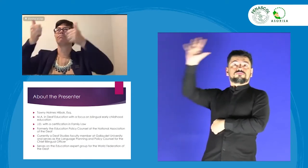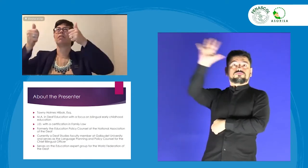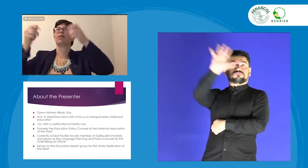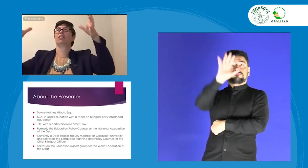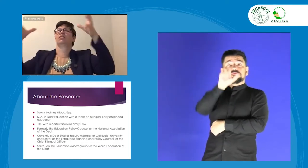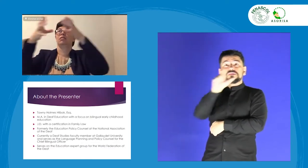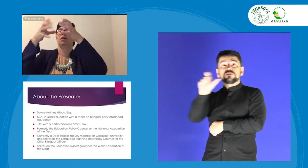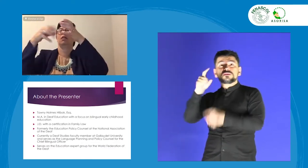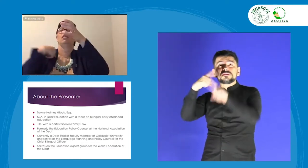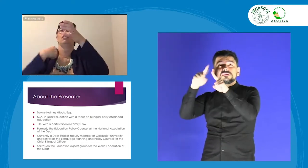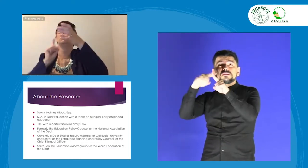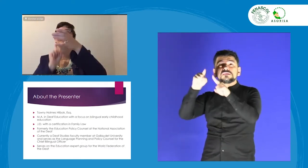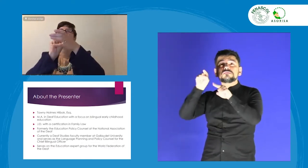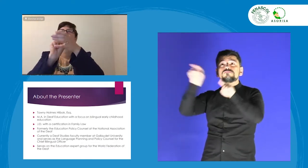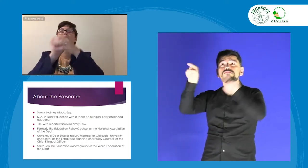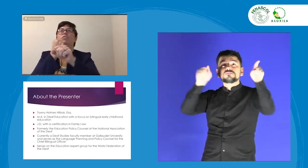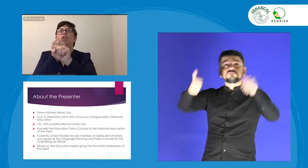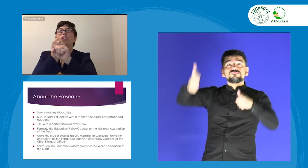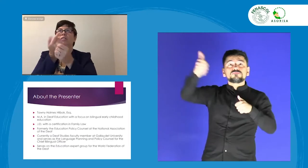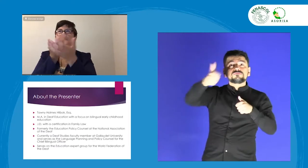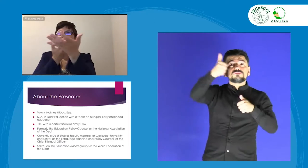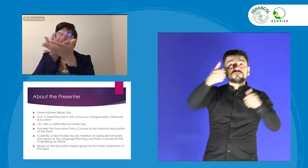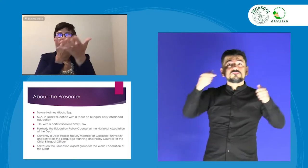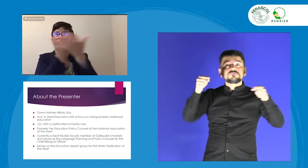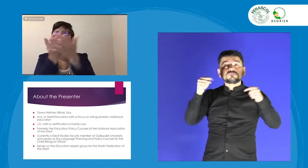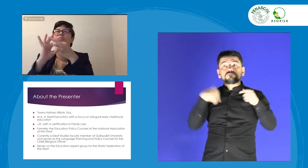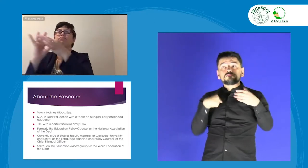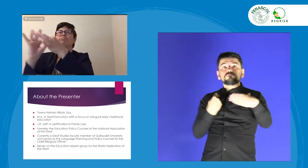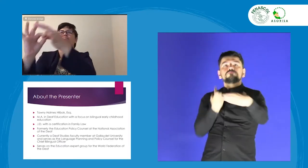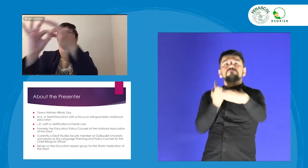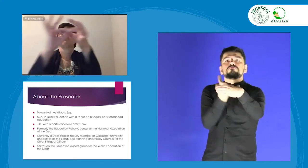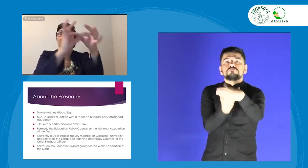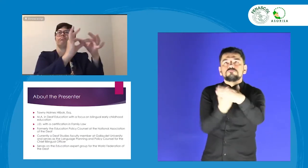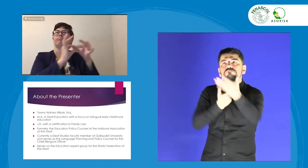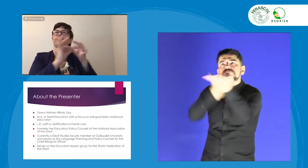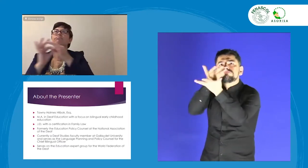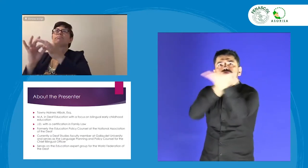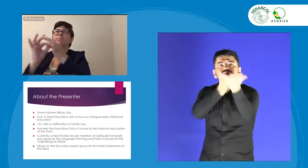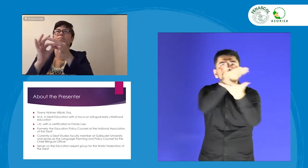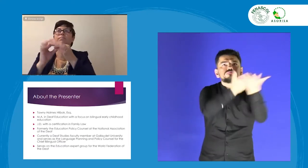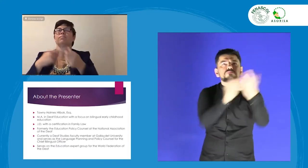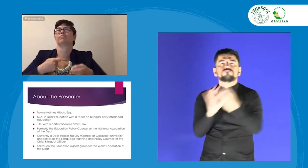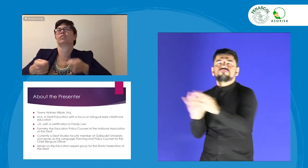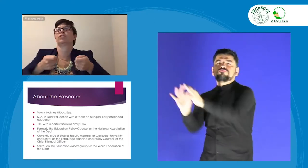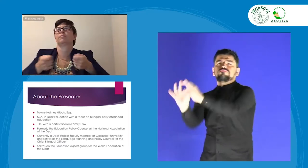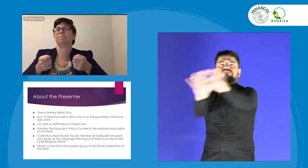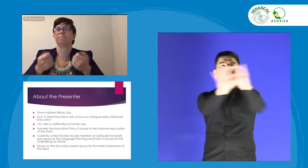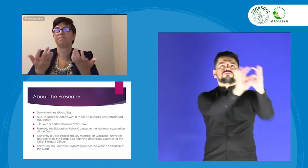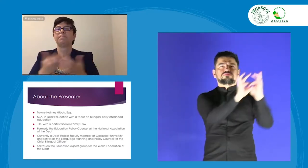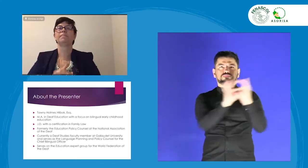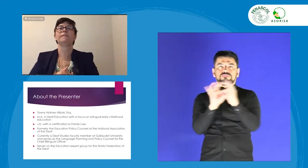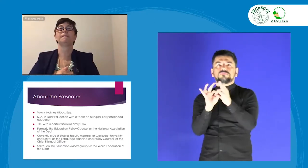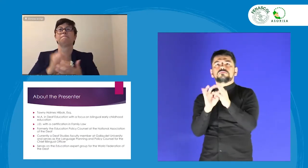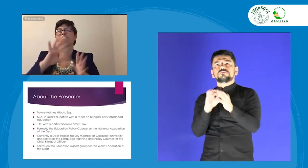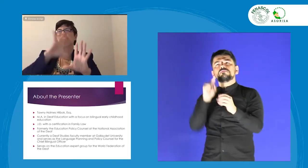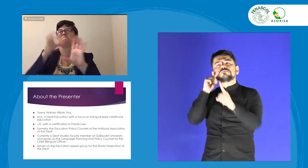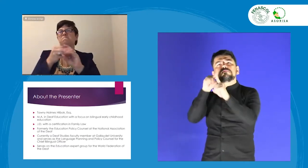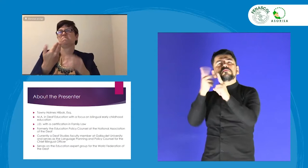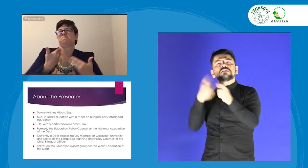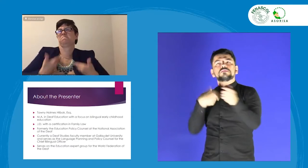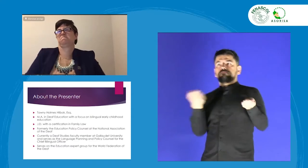Unidos, sobre todo en 80 escuelas que son las principales, fortalecer este tema de planeación